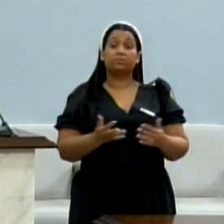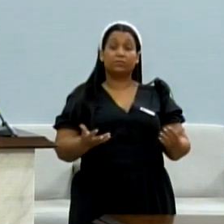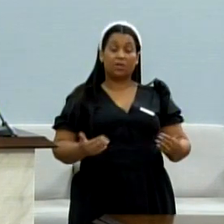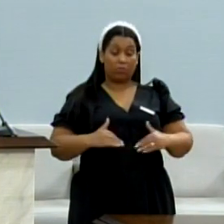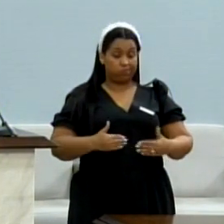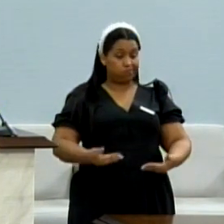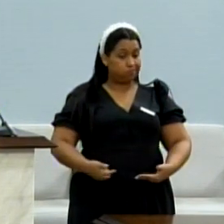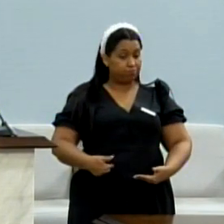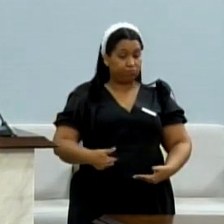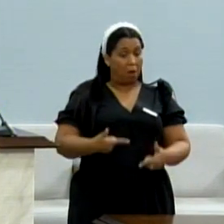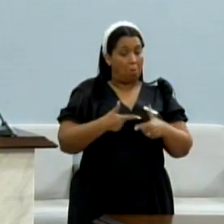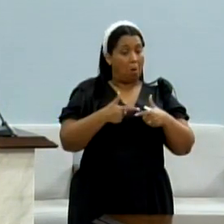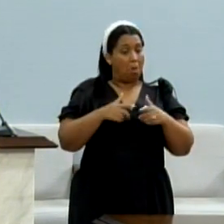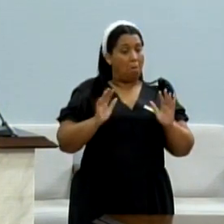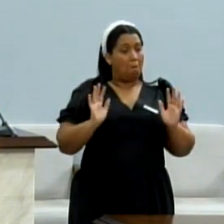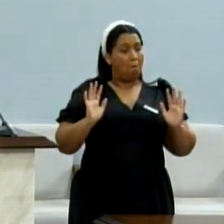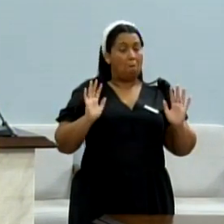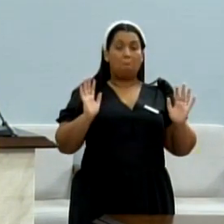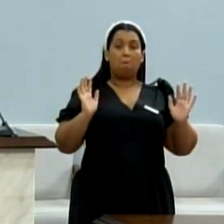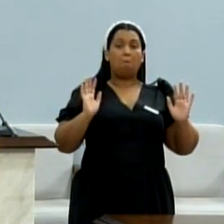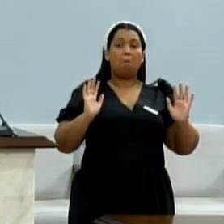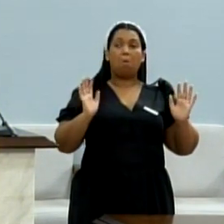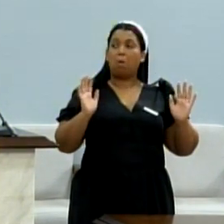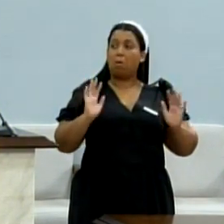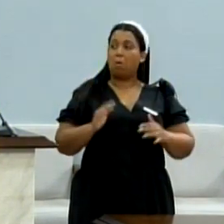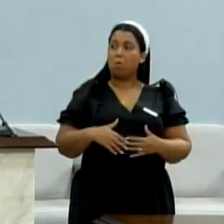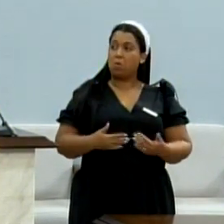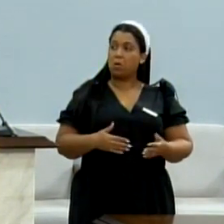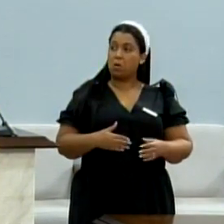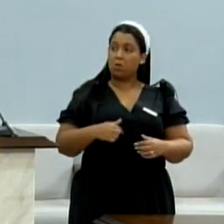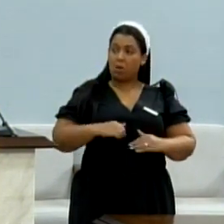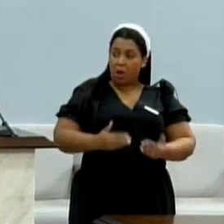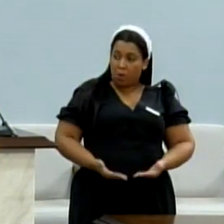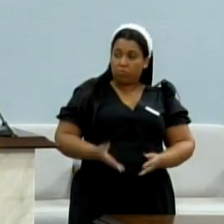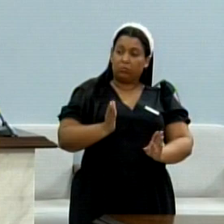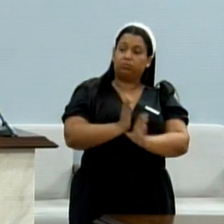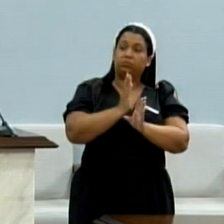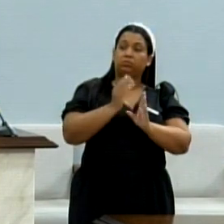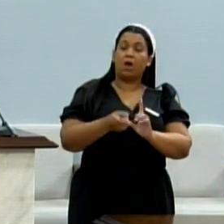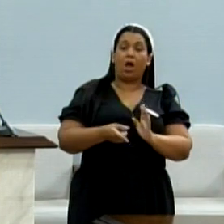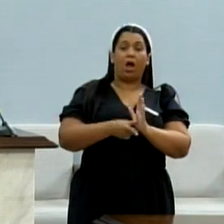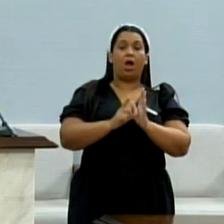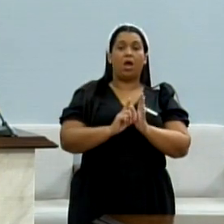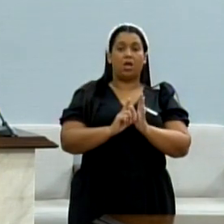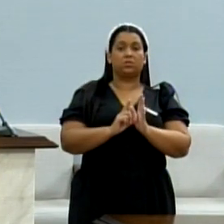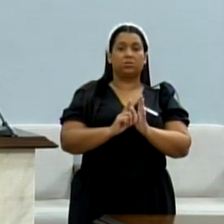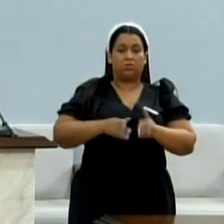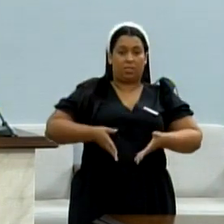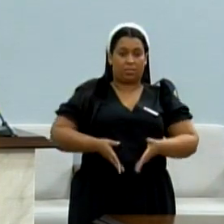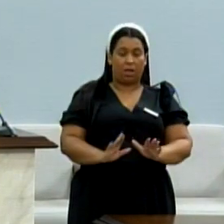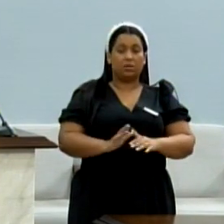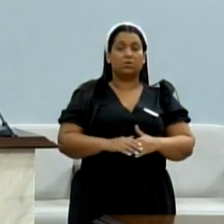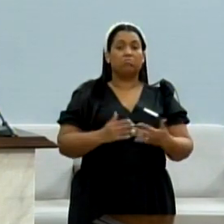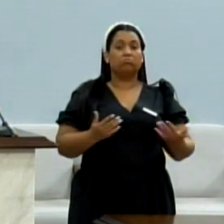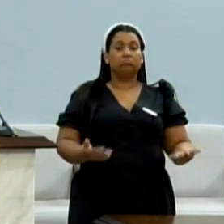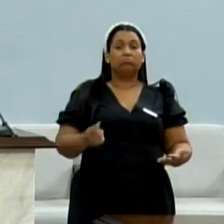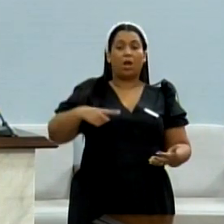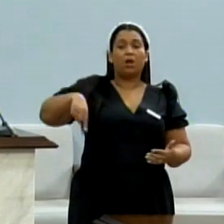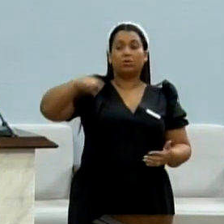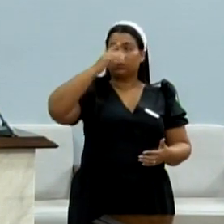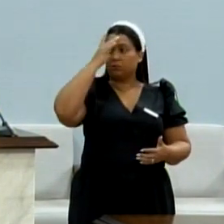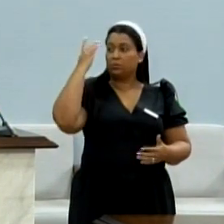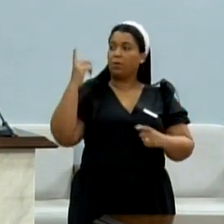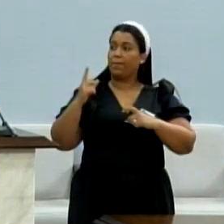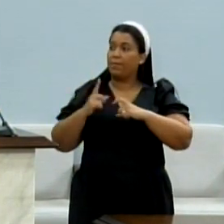barriga, isso não era um problema. Né? Eu fiquei sabendo já no pré-natal. E, na época, até alguns médicos, né,